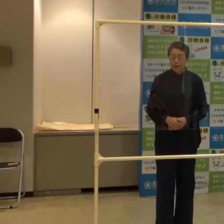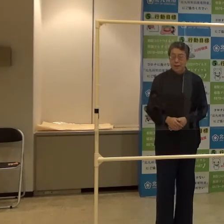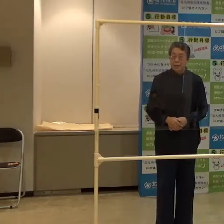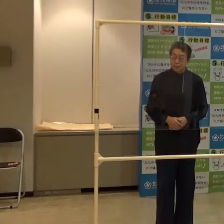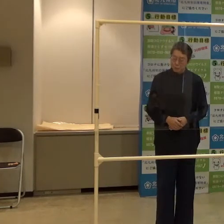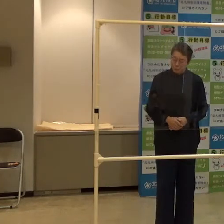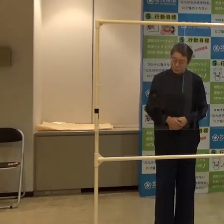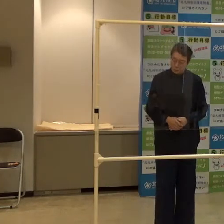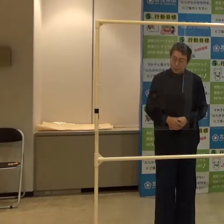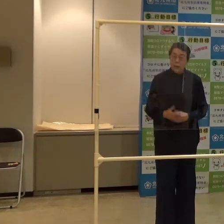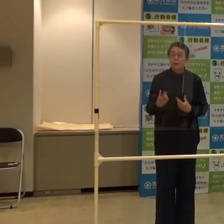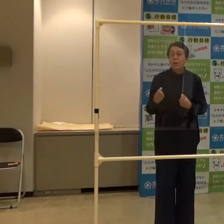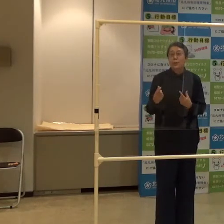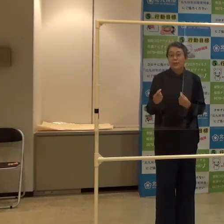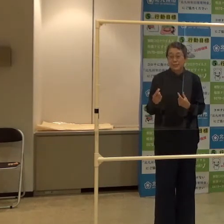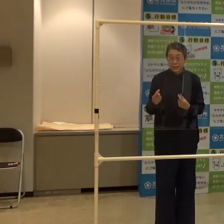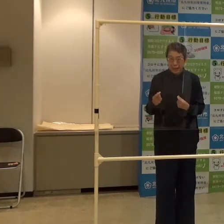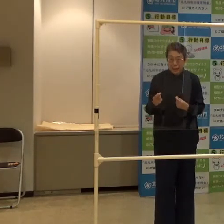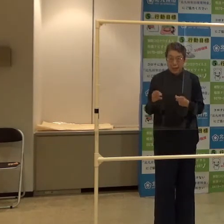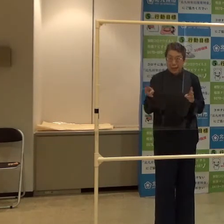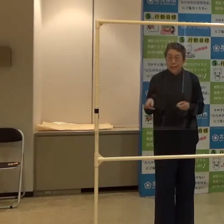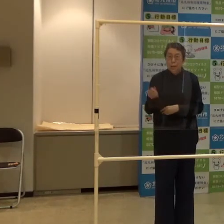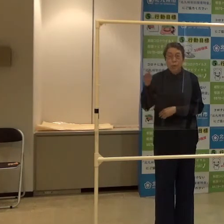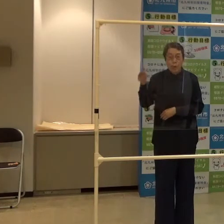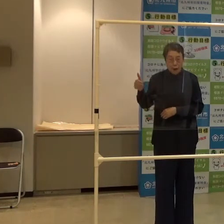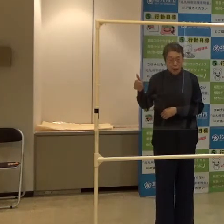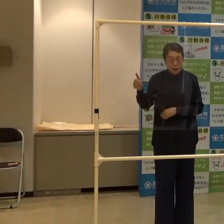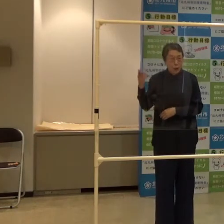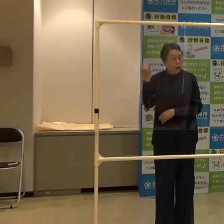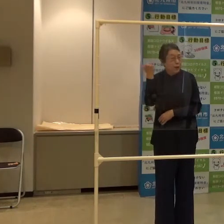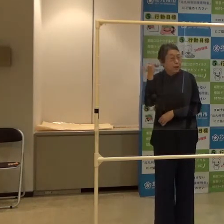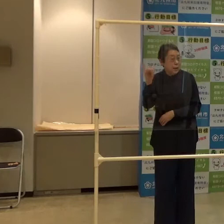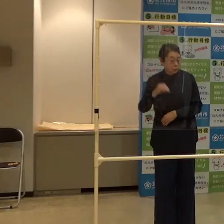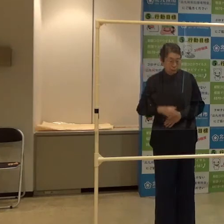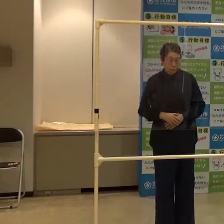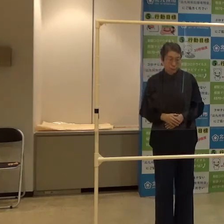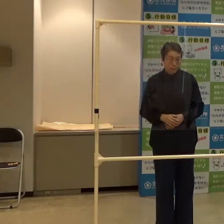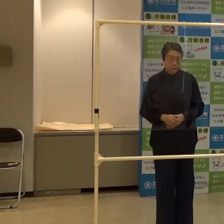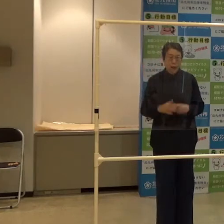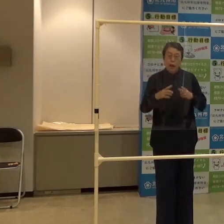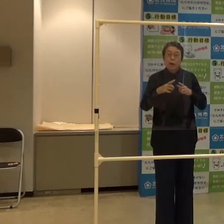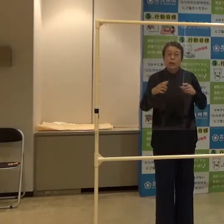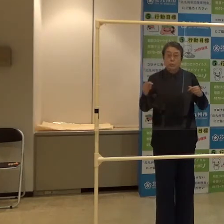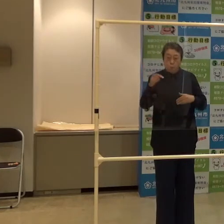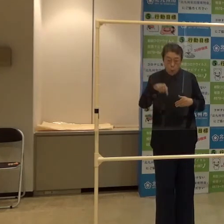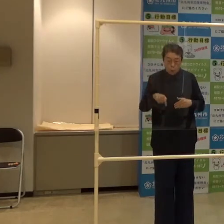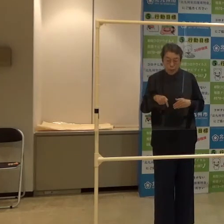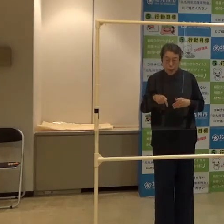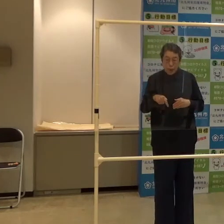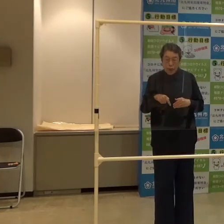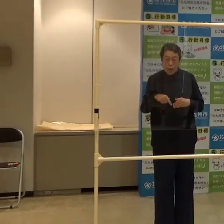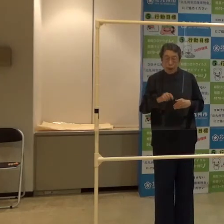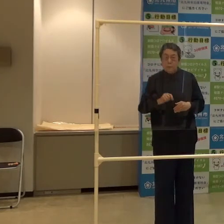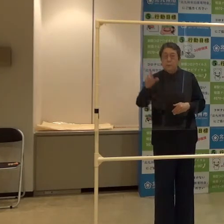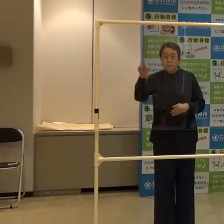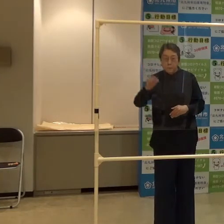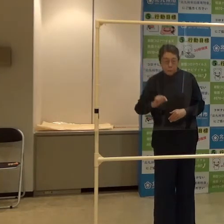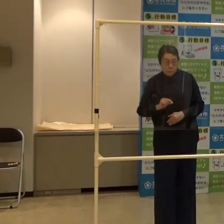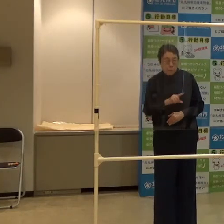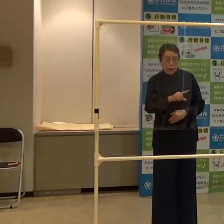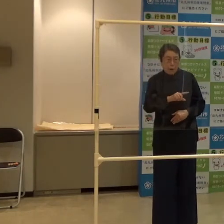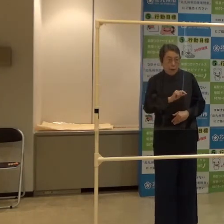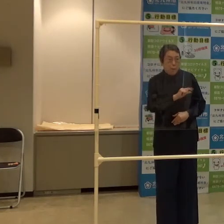やっぱり専門家のご意見でもですね、日本で第2波第3波ということは十分あり得